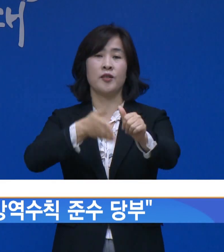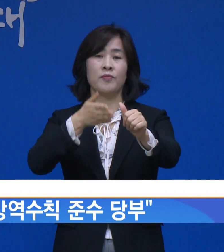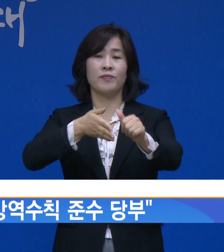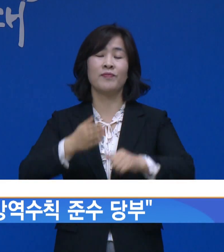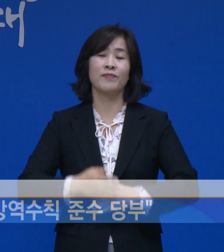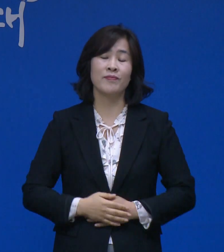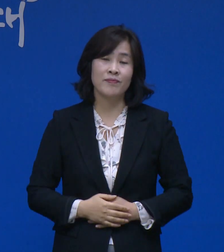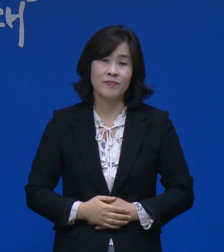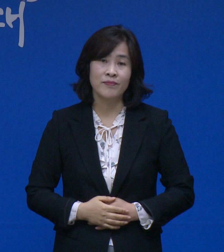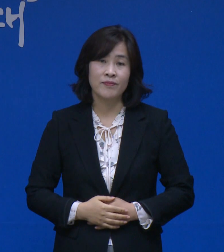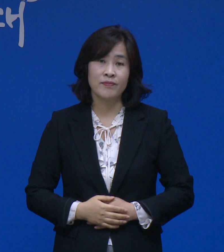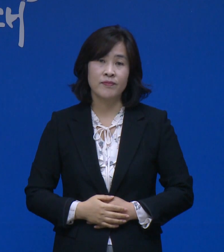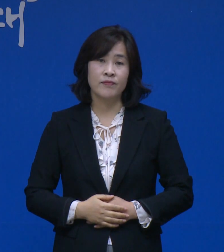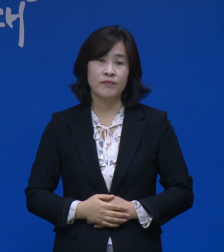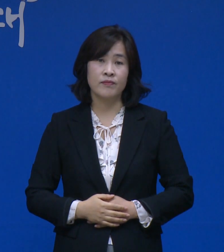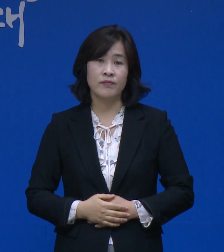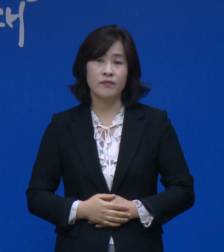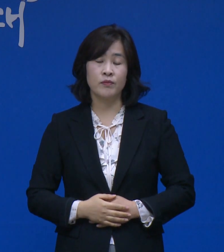받아주시기 바랍니다.